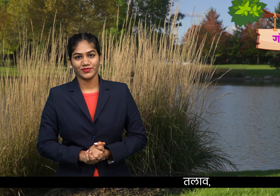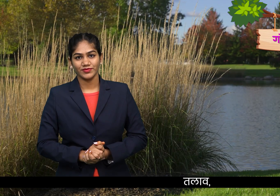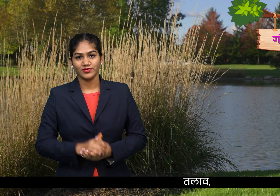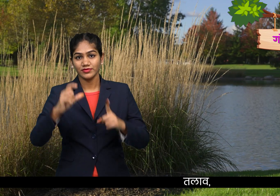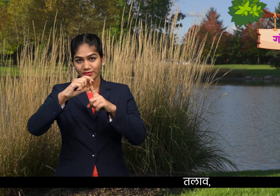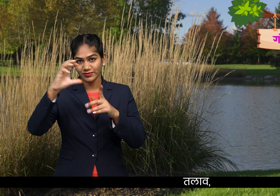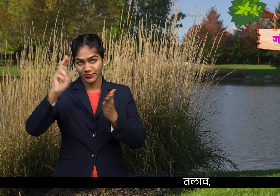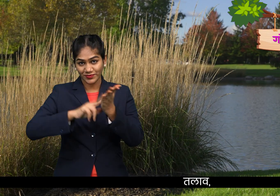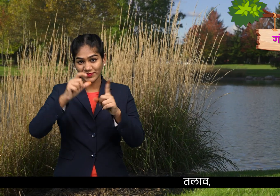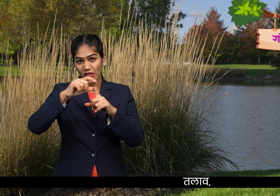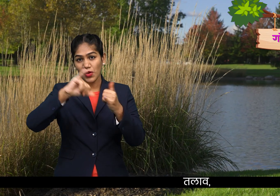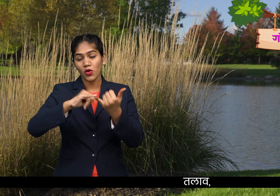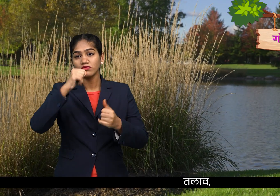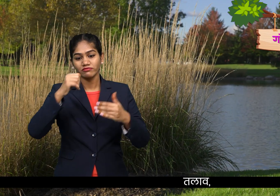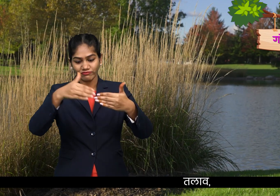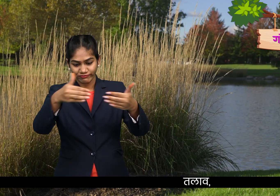तलाव